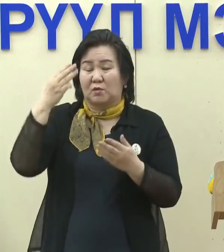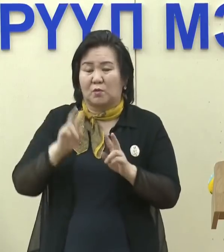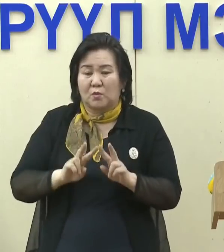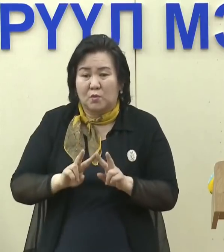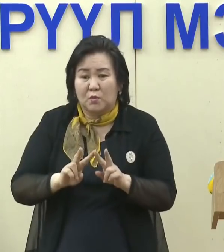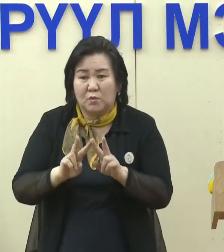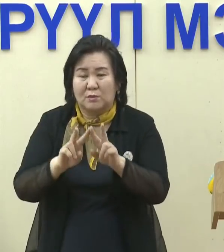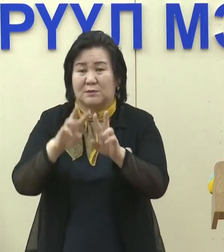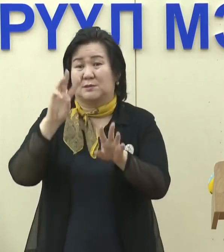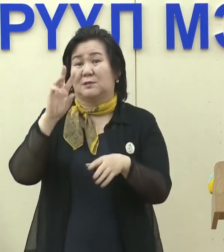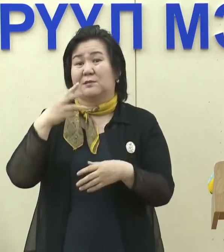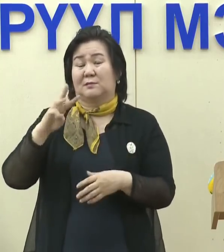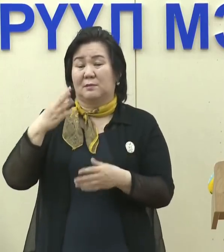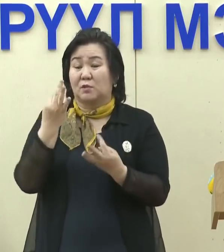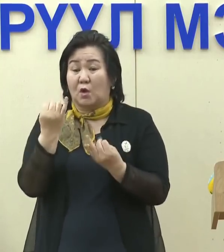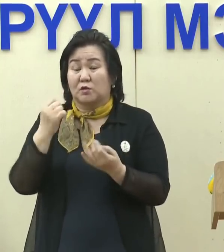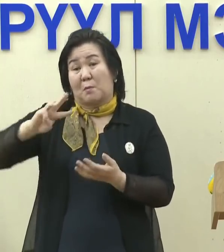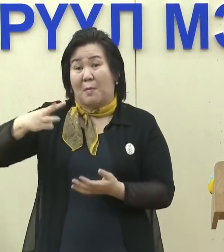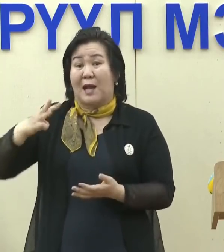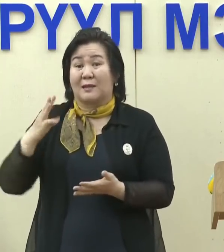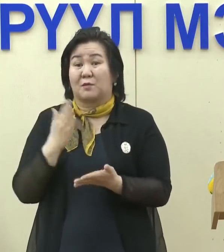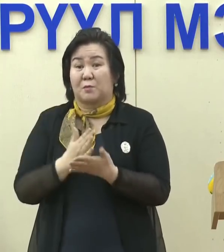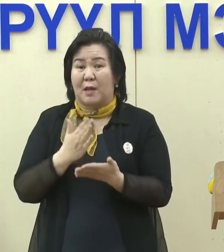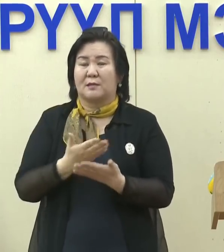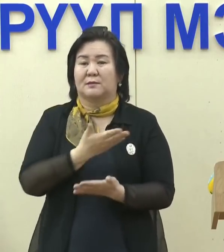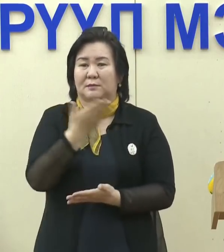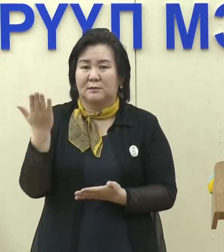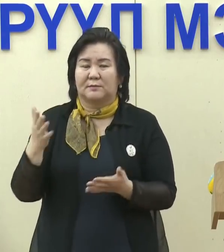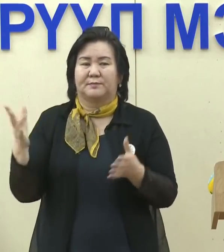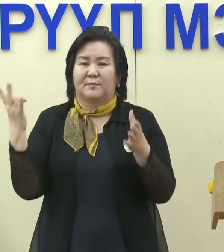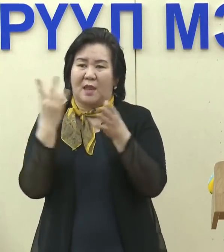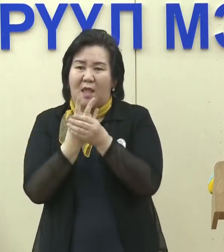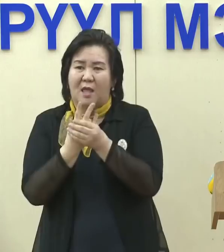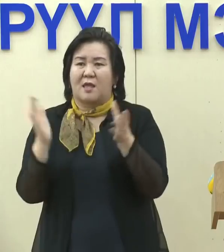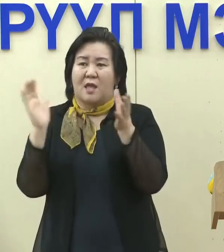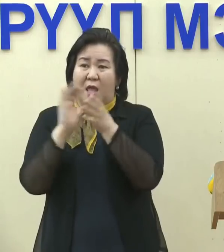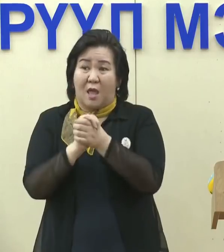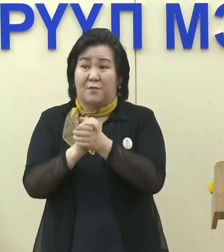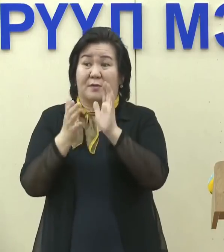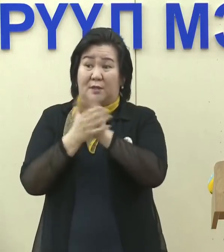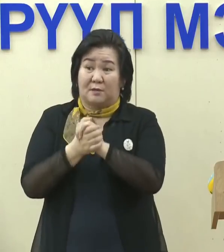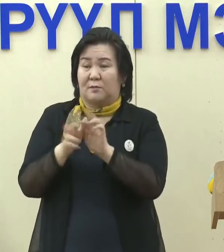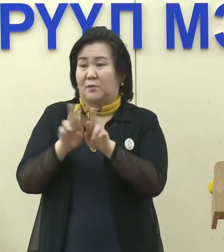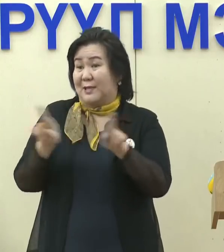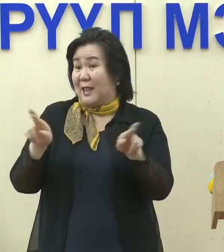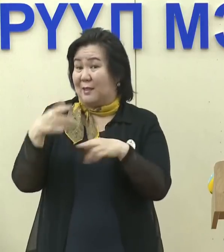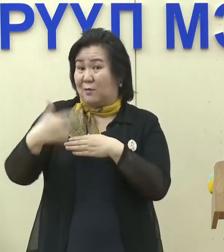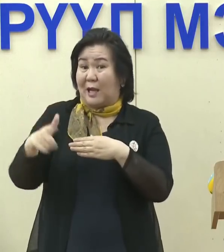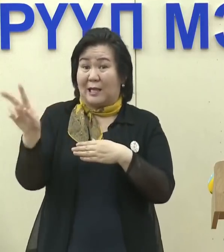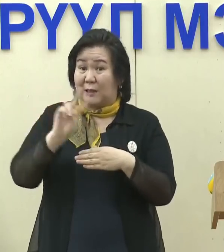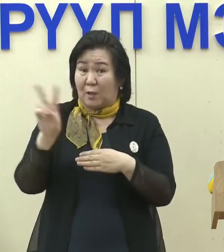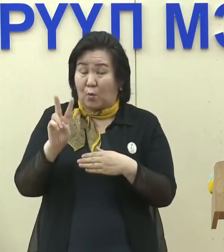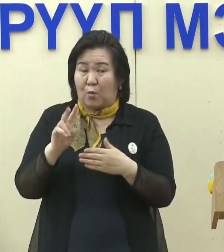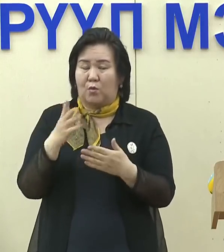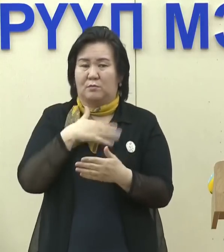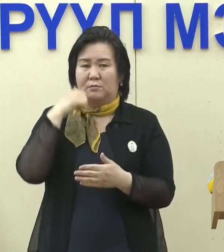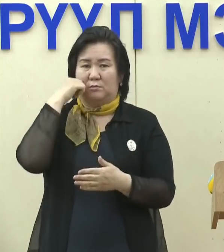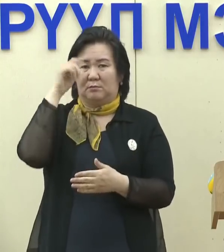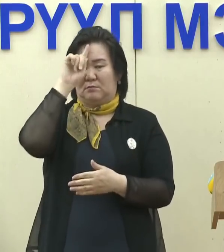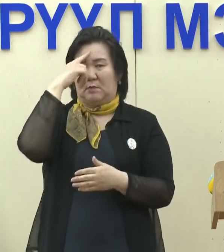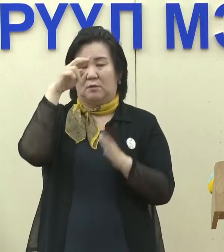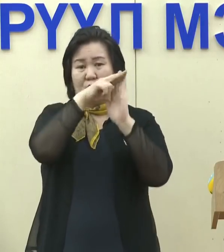үргэлжлэх ийм одоо тооцоо магадлал байна. Ийм учраас хэдүүлээ эвнэгдэлтэй биенийгээ ялварлан гадуурхахгүй эрүүл мэндийн байгууллагаас өгч